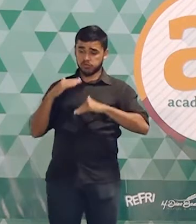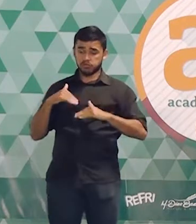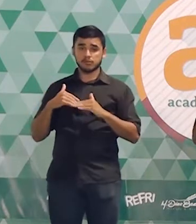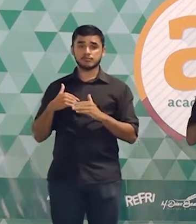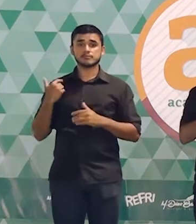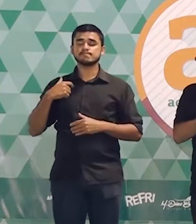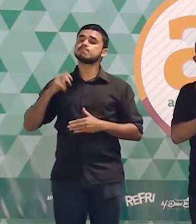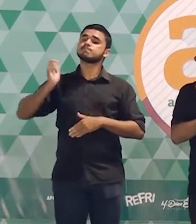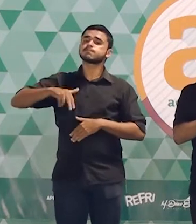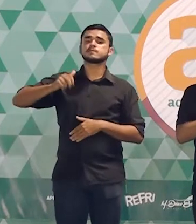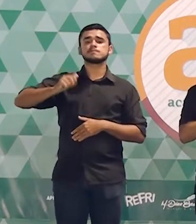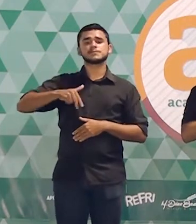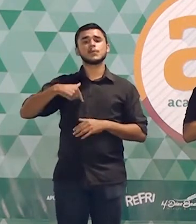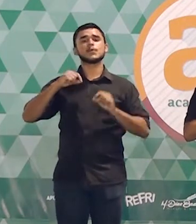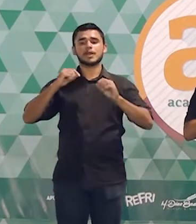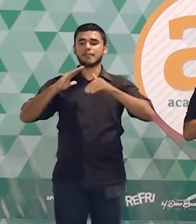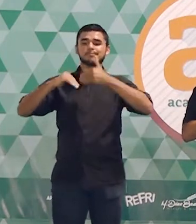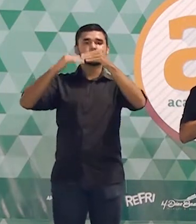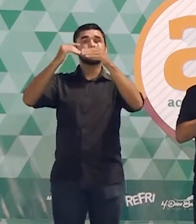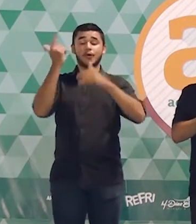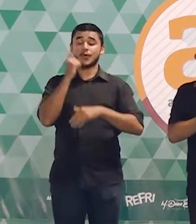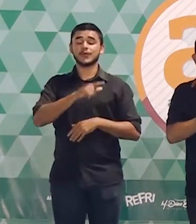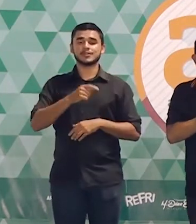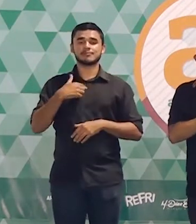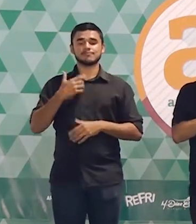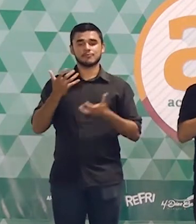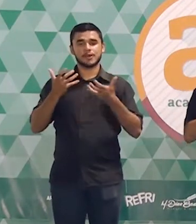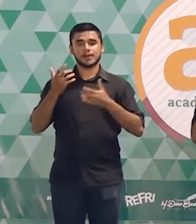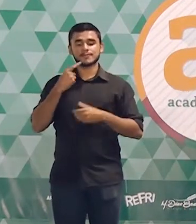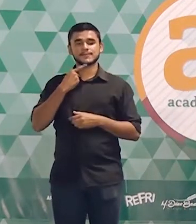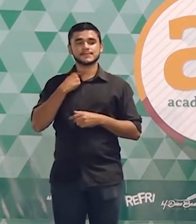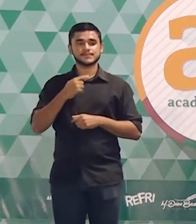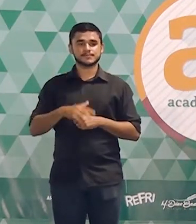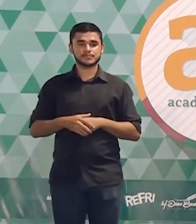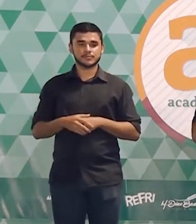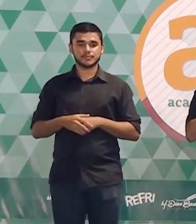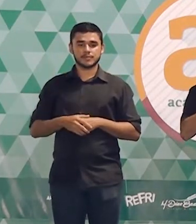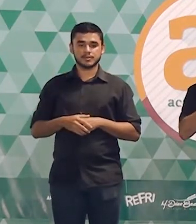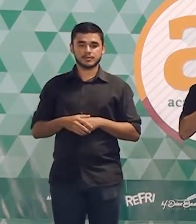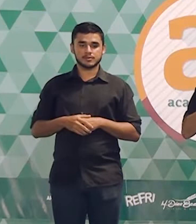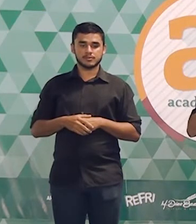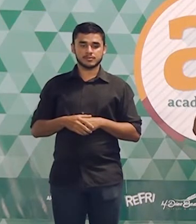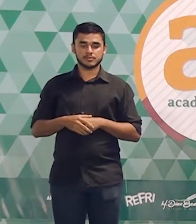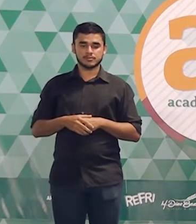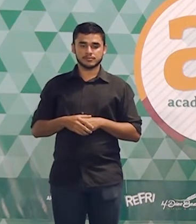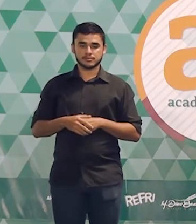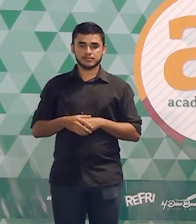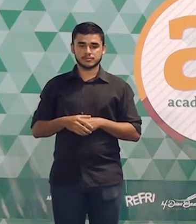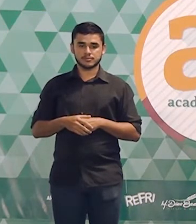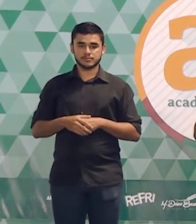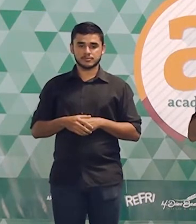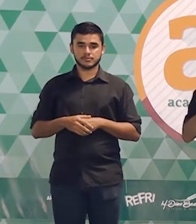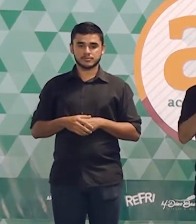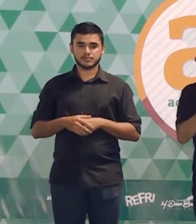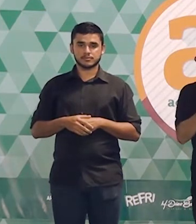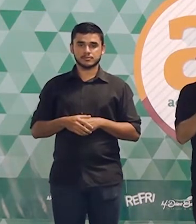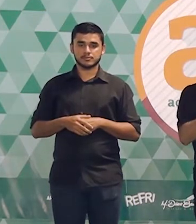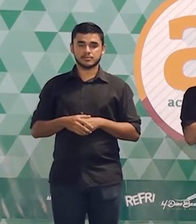gosto de caminhar. Só isso. Vamos ver aí o próximo texto. O próximo texto